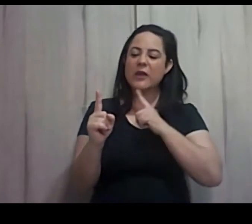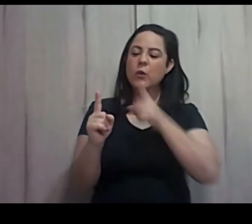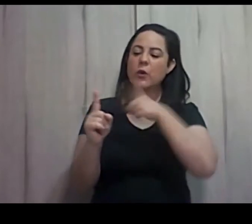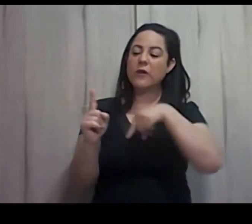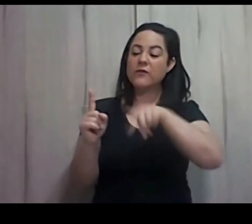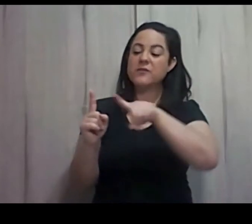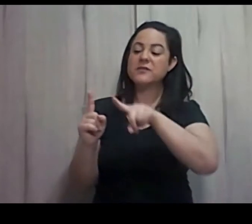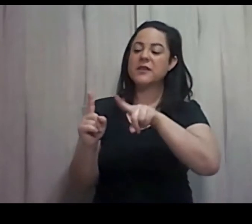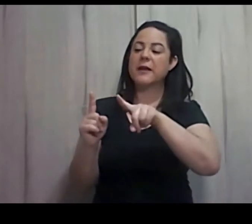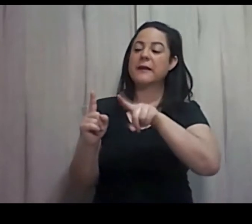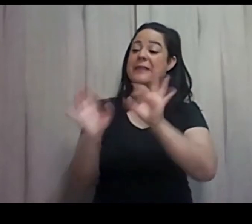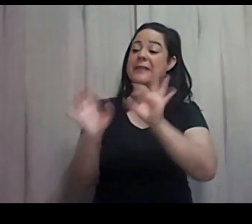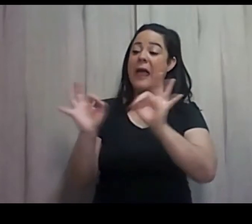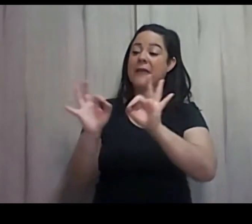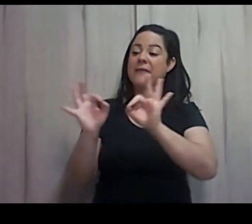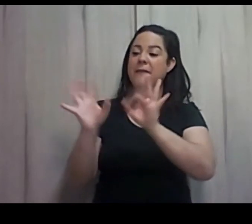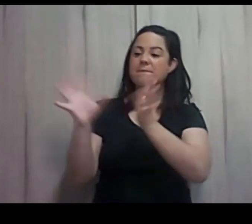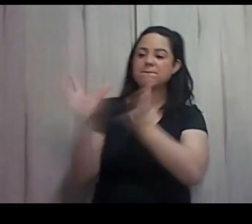sua coroa.